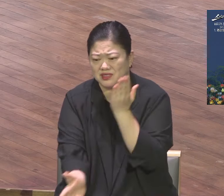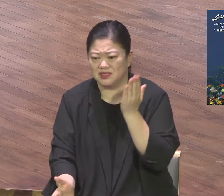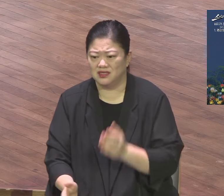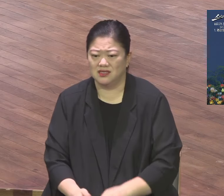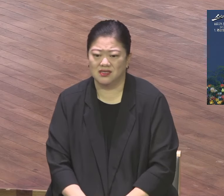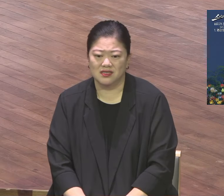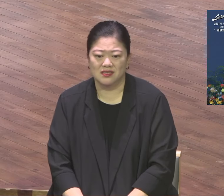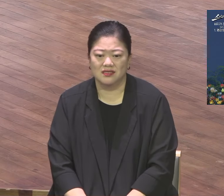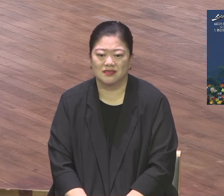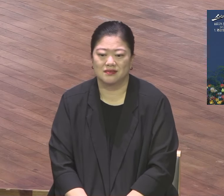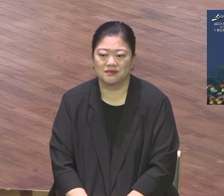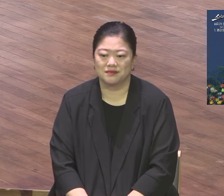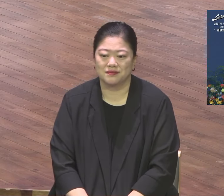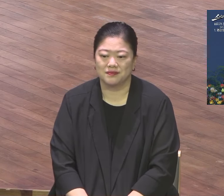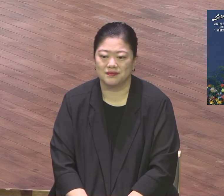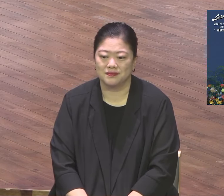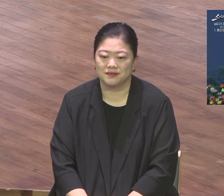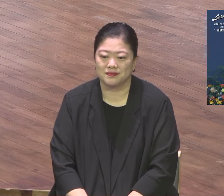그래서